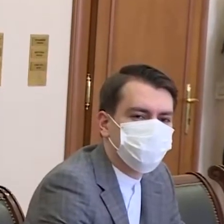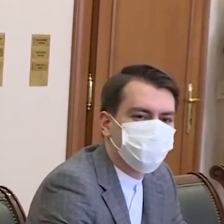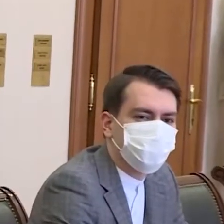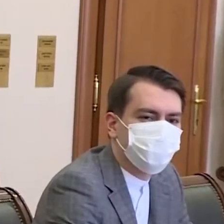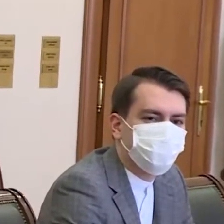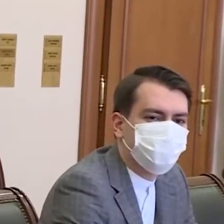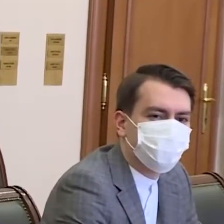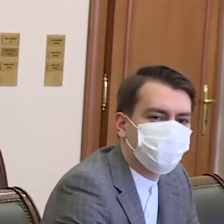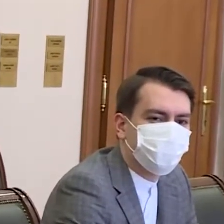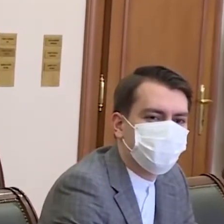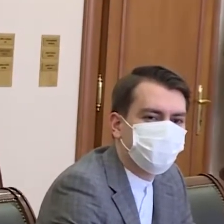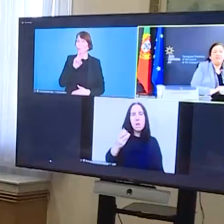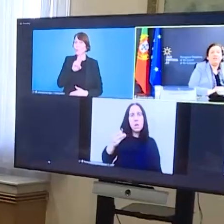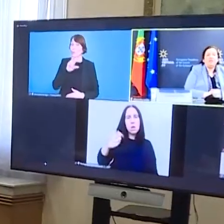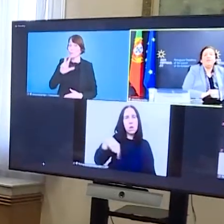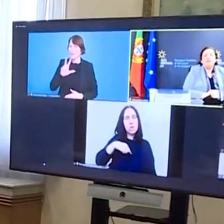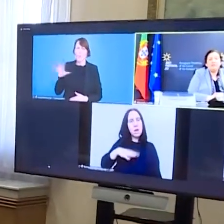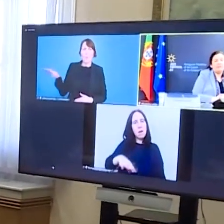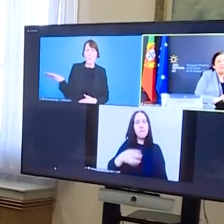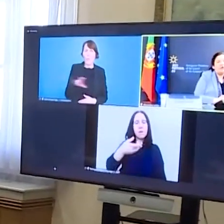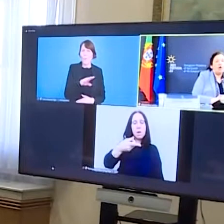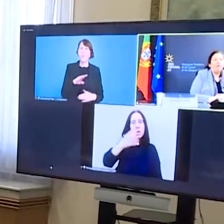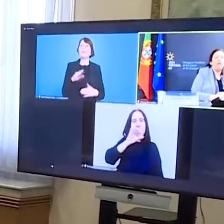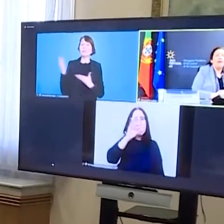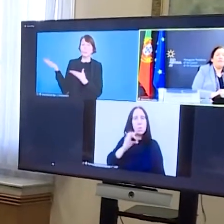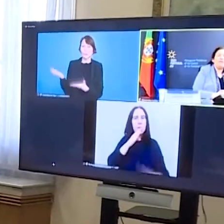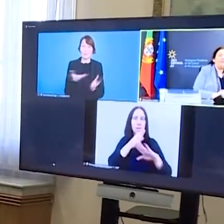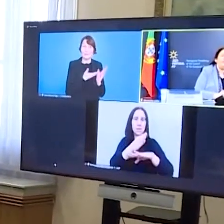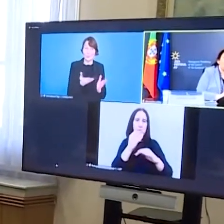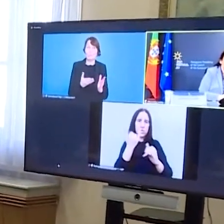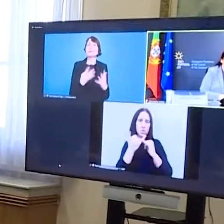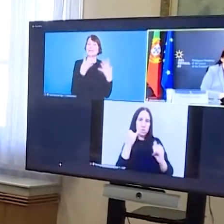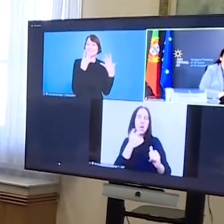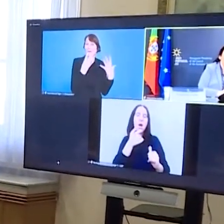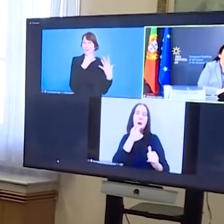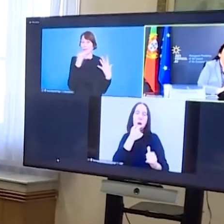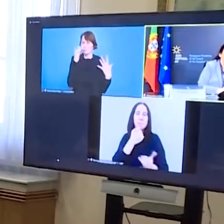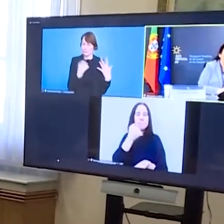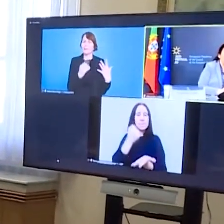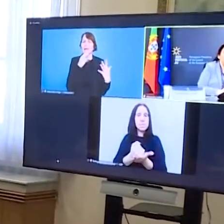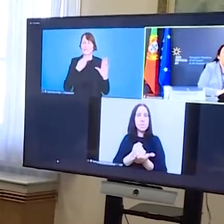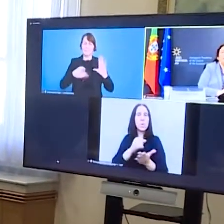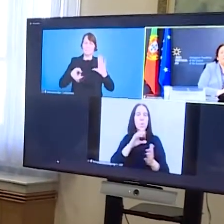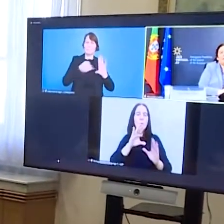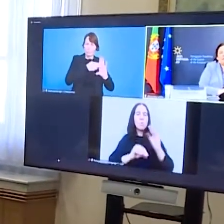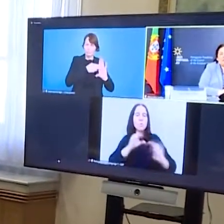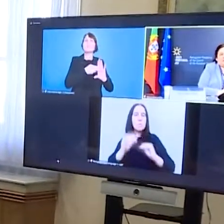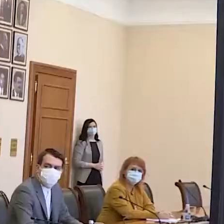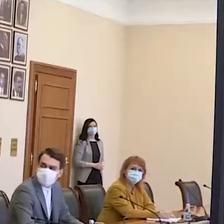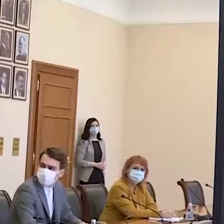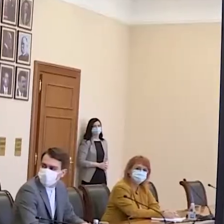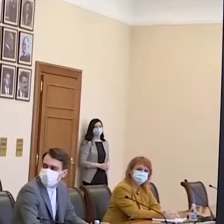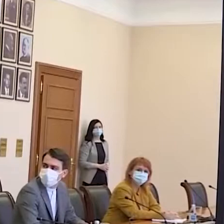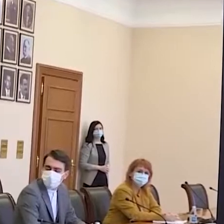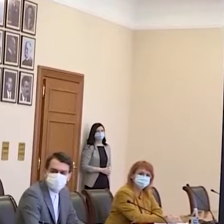Međunarodne telekomunikacijske unije pripremljena je nacionalna IKT studija pristupačnosti koja će uskoro biti objavljena.